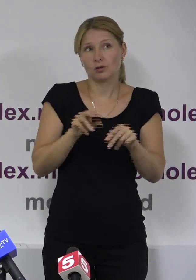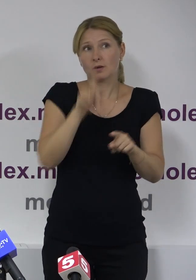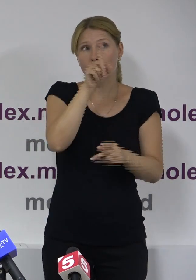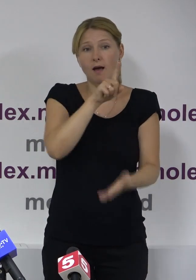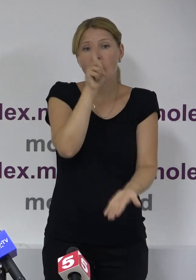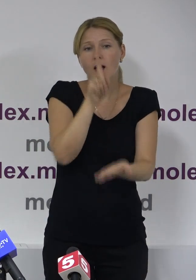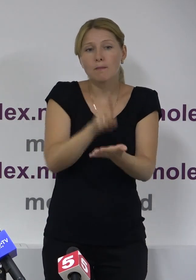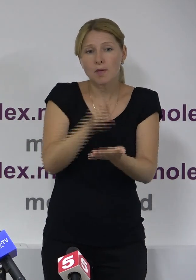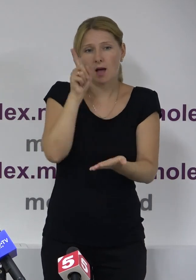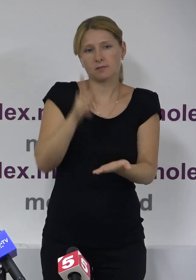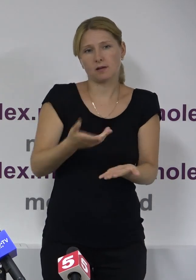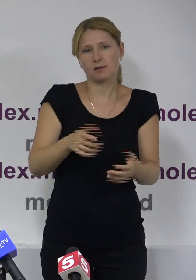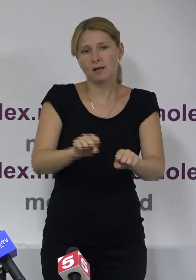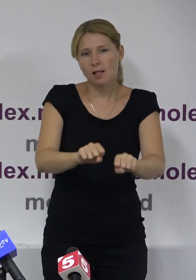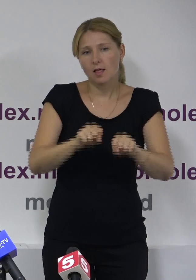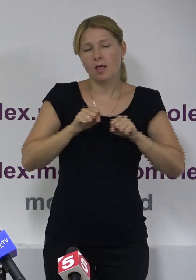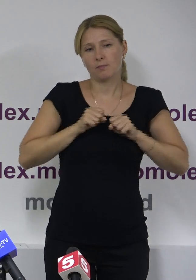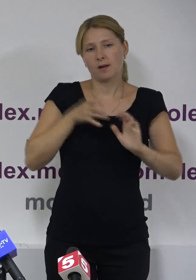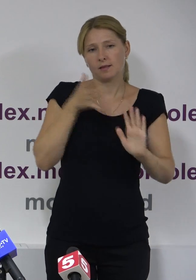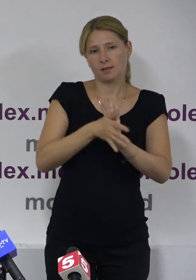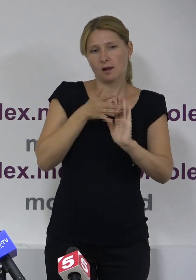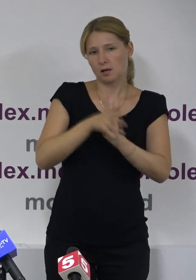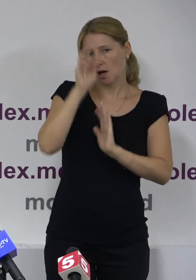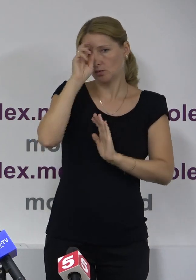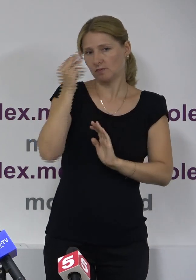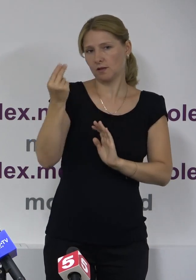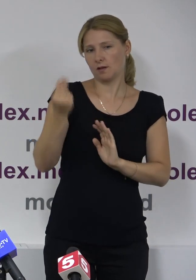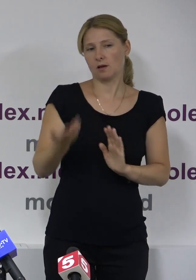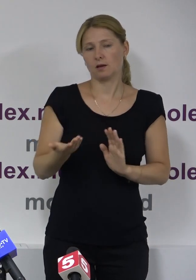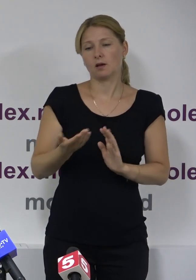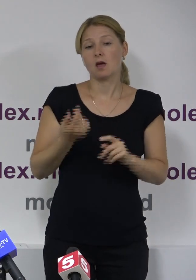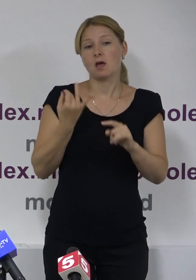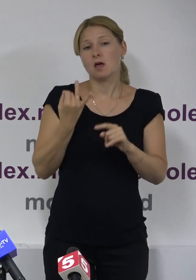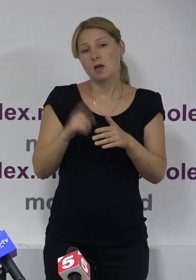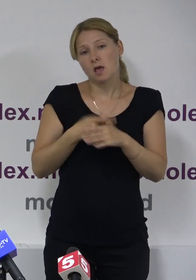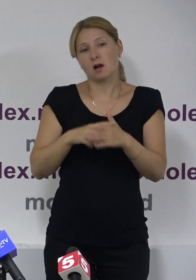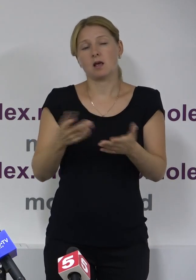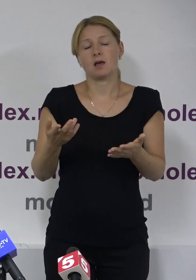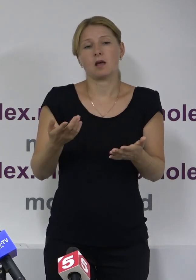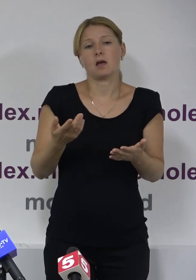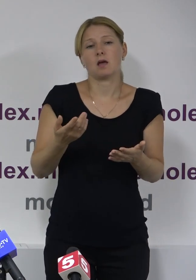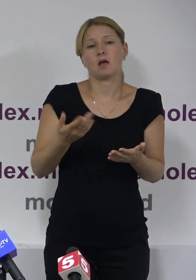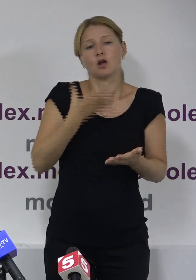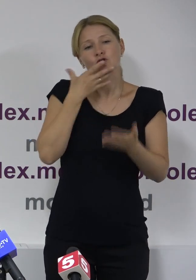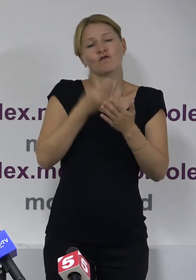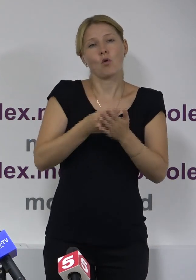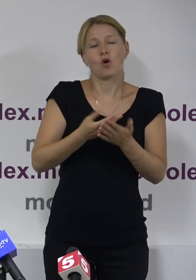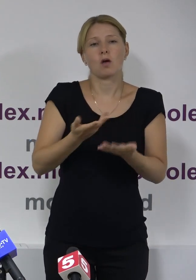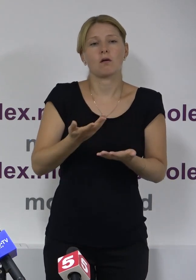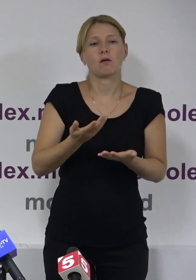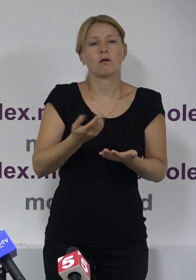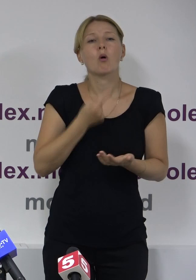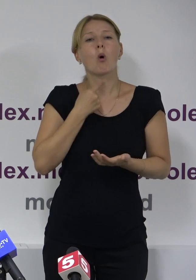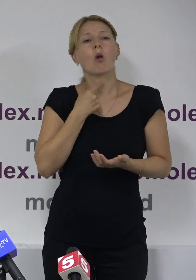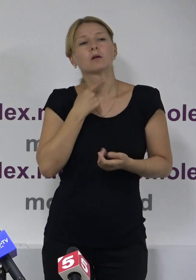obligate să se abțină de la utilizarea resurselor administrative, sau de la expunerea poziției sale în